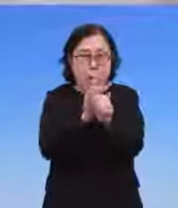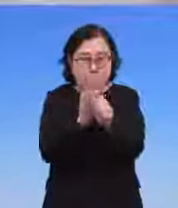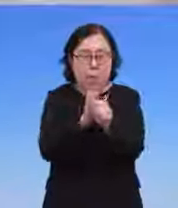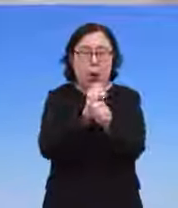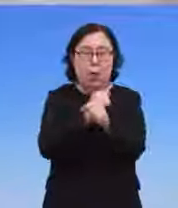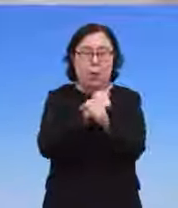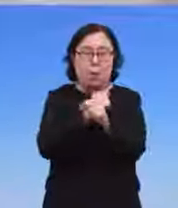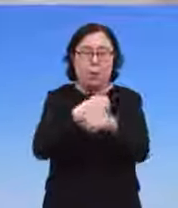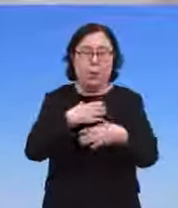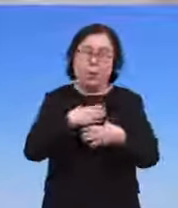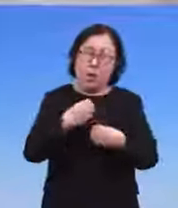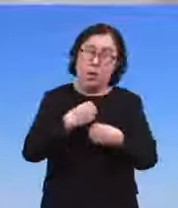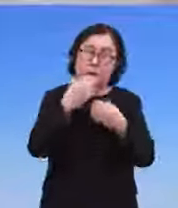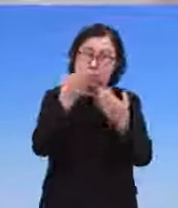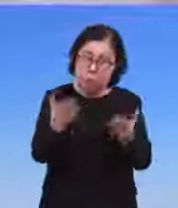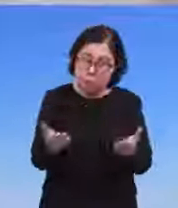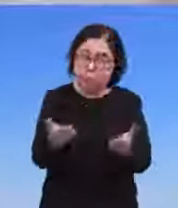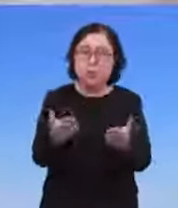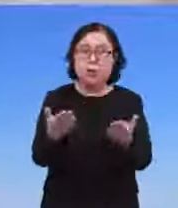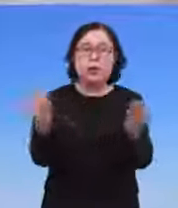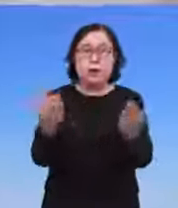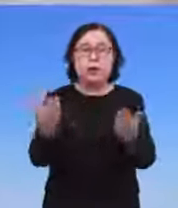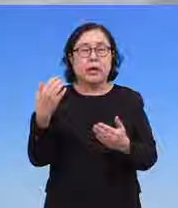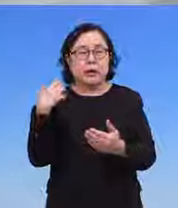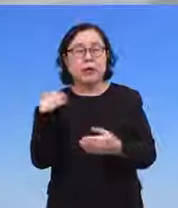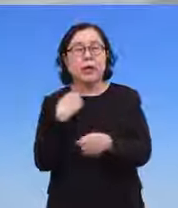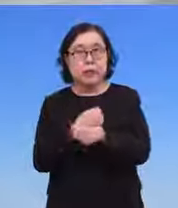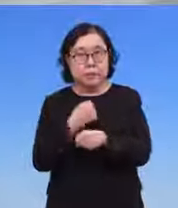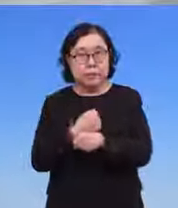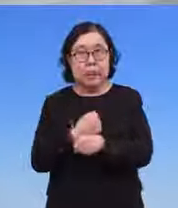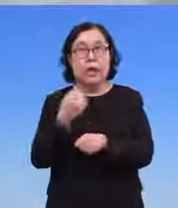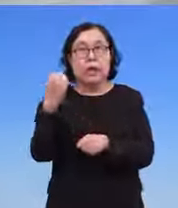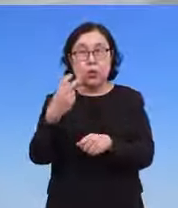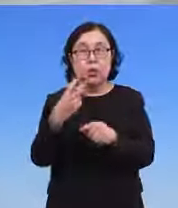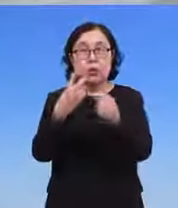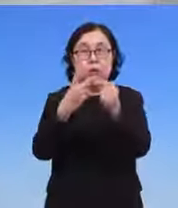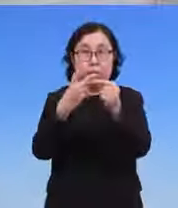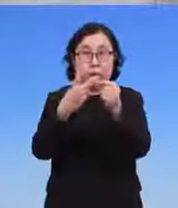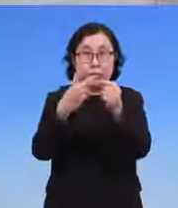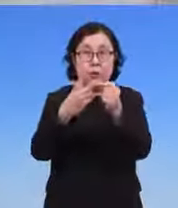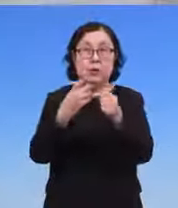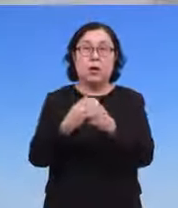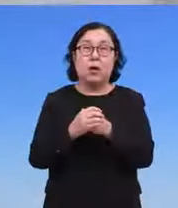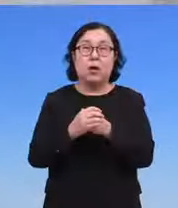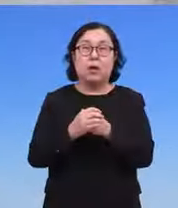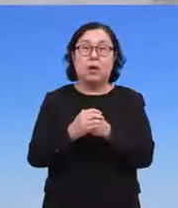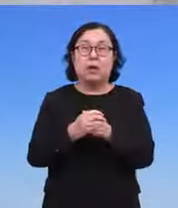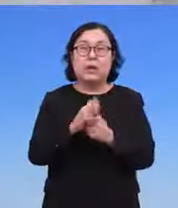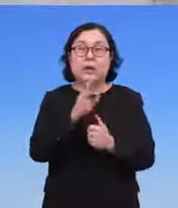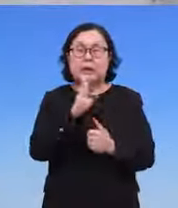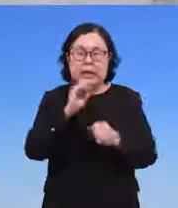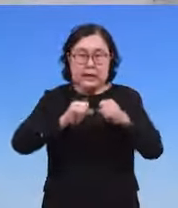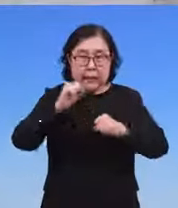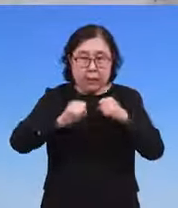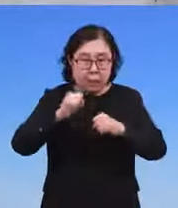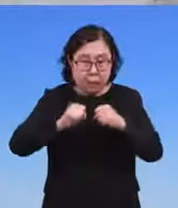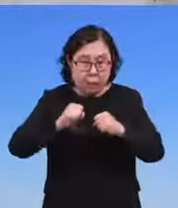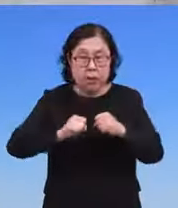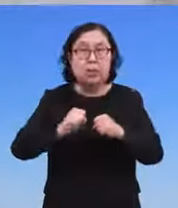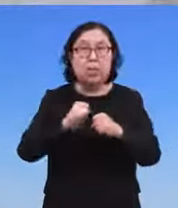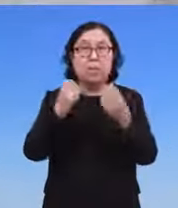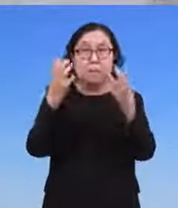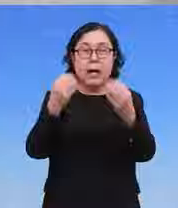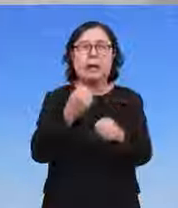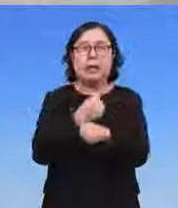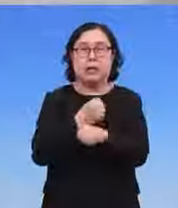그들을 달래고 안심시키는 이런 역할을 수행했고요. 그런가 하면 이제 두 번째로는 실질적인